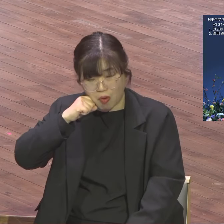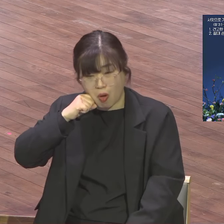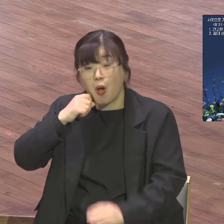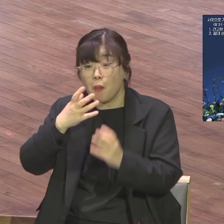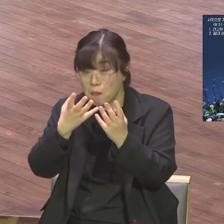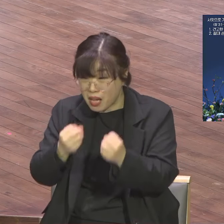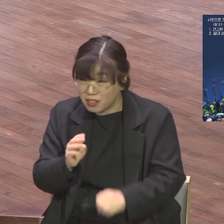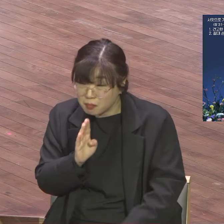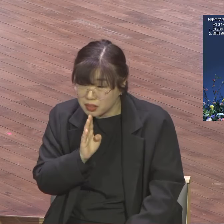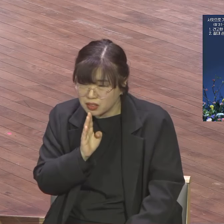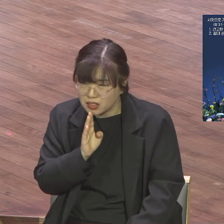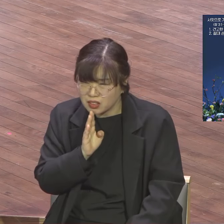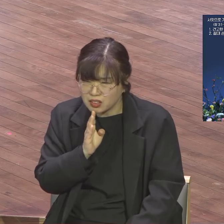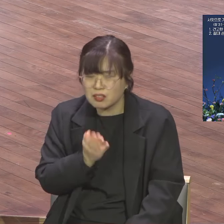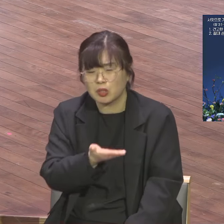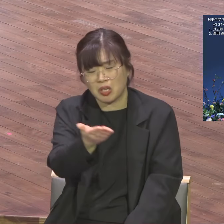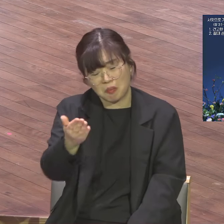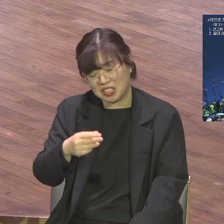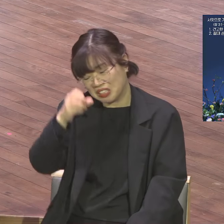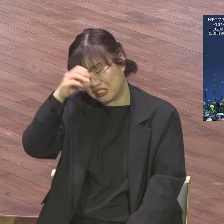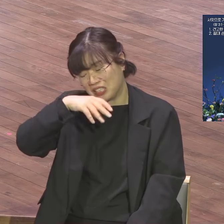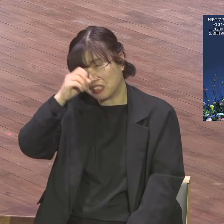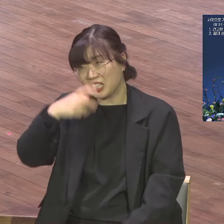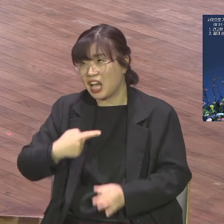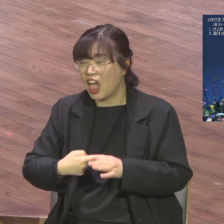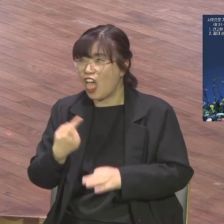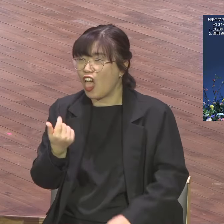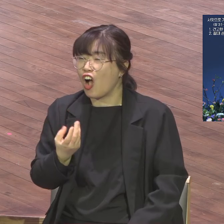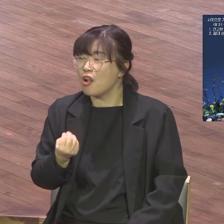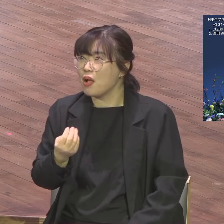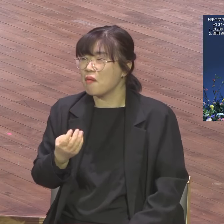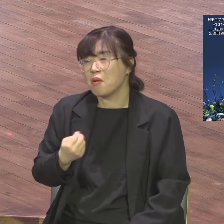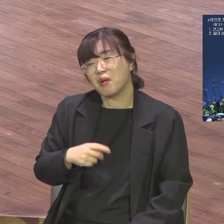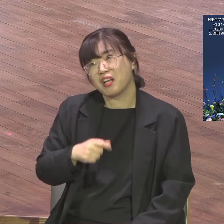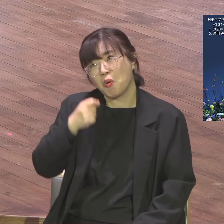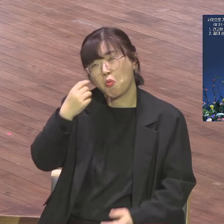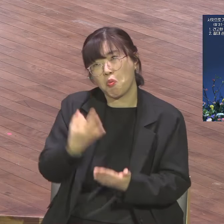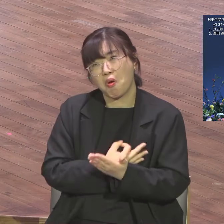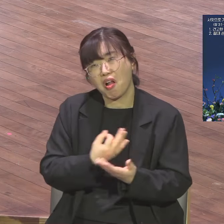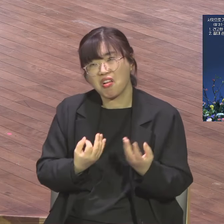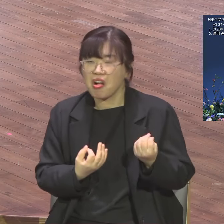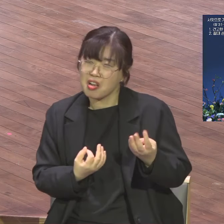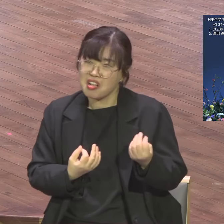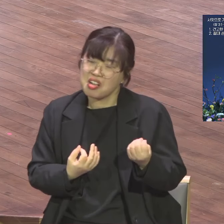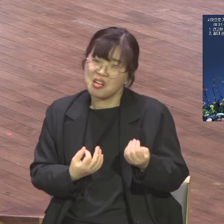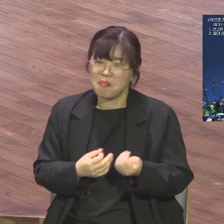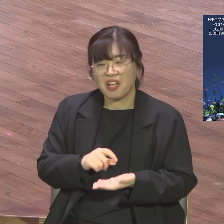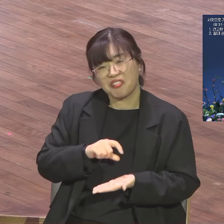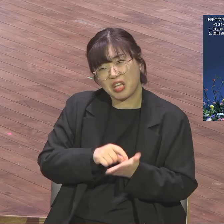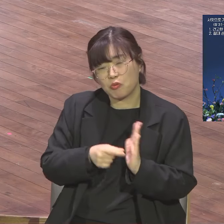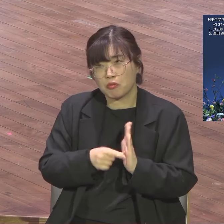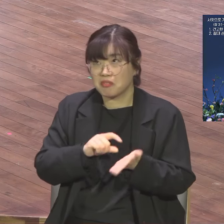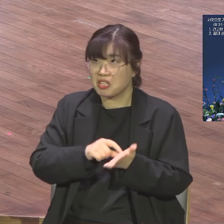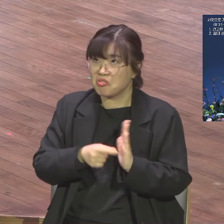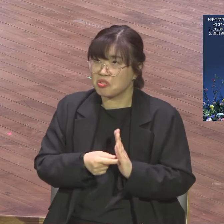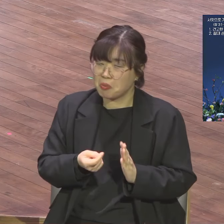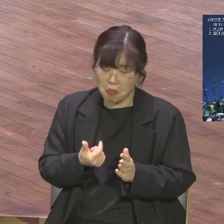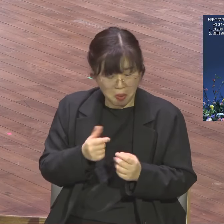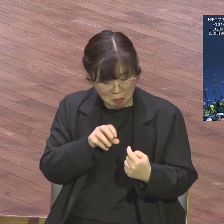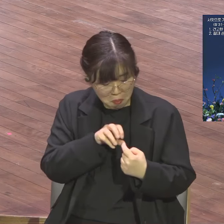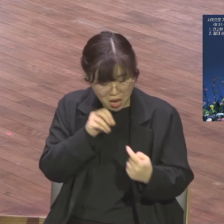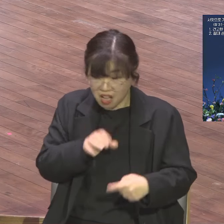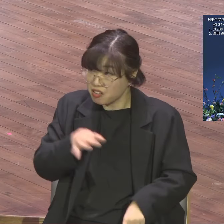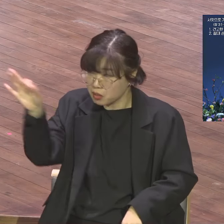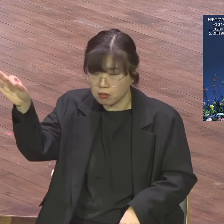대충 그래 하지 마세요. 정확하게 하시기 바랍니다. 정확하게 하세요. 드리는 것이 너무 행복하고 저는